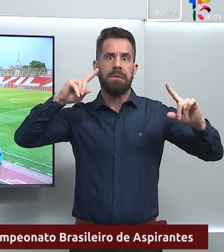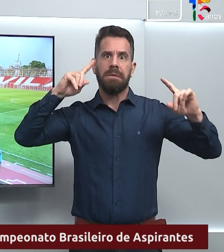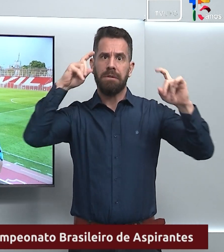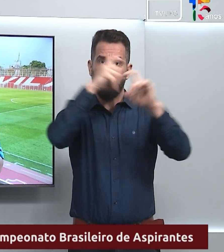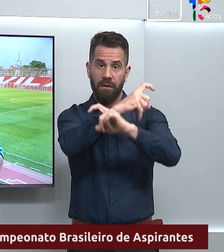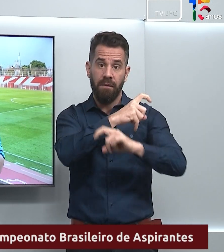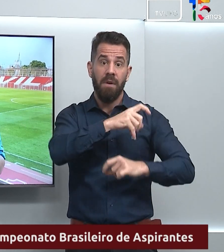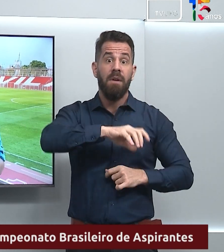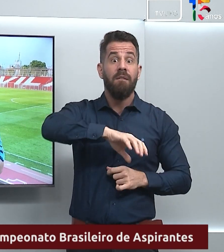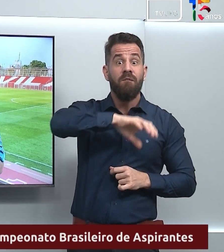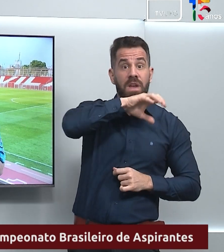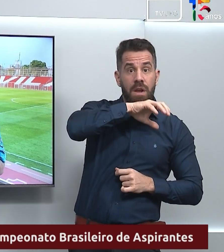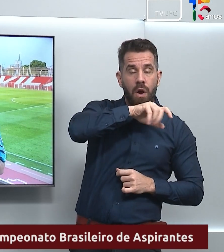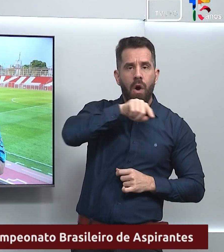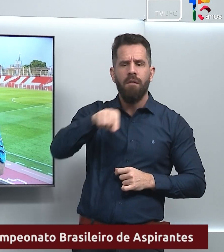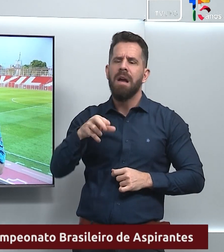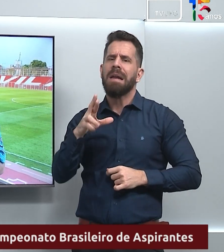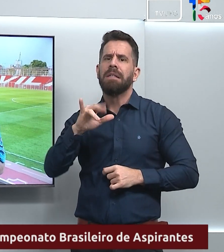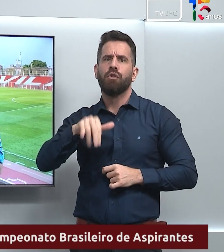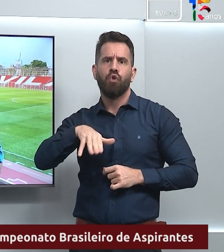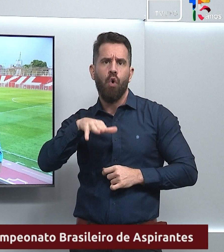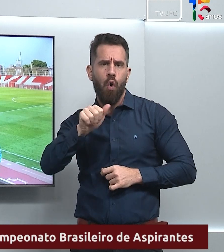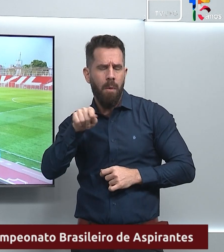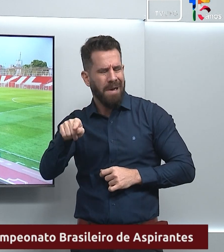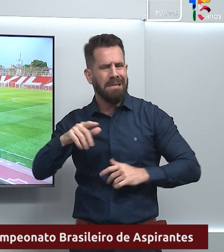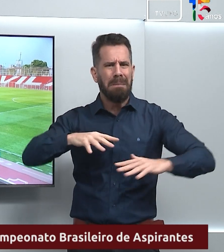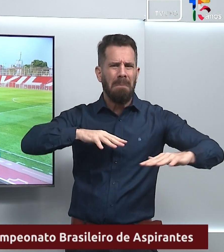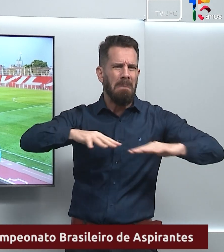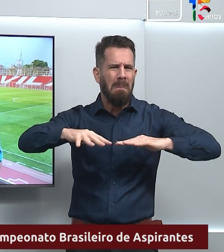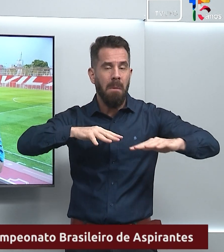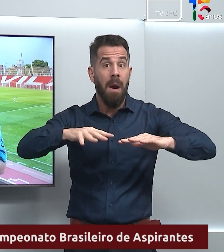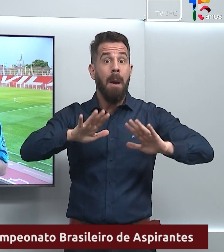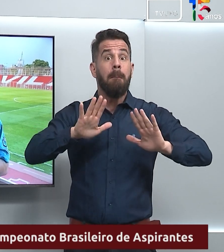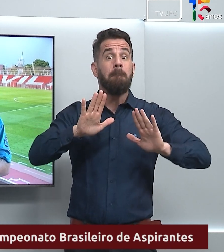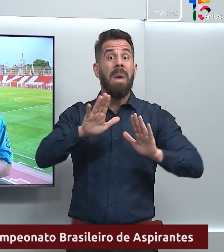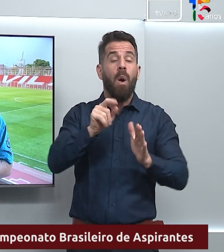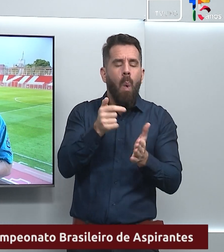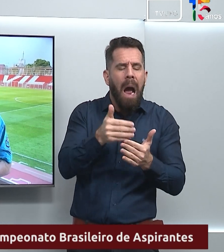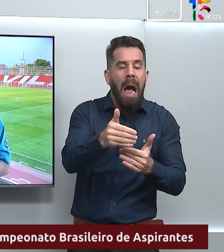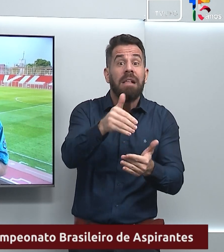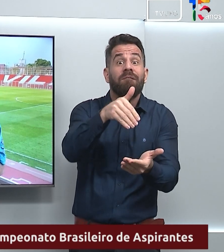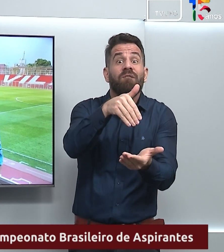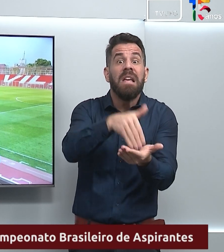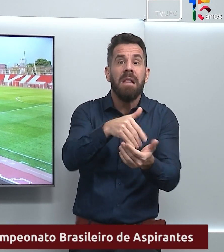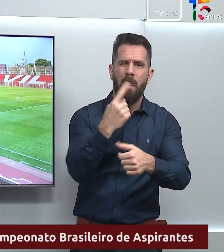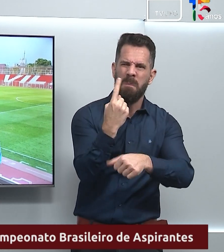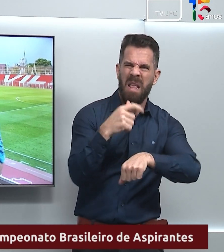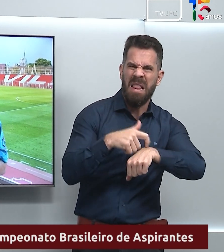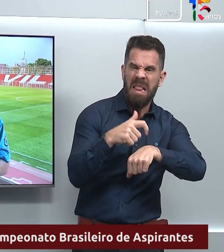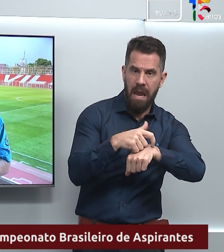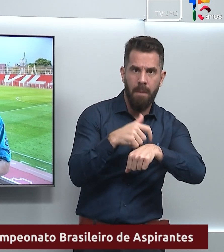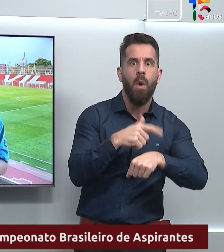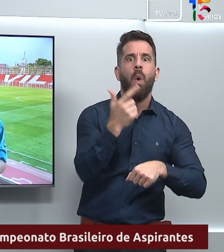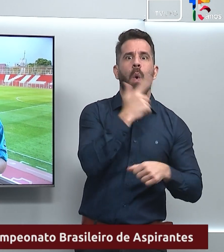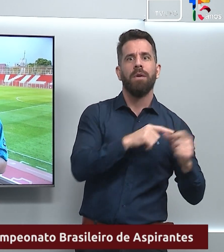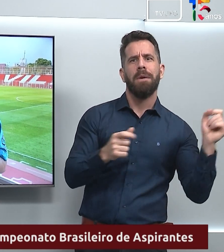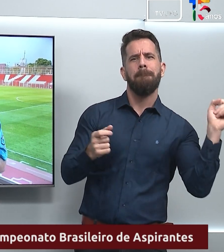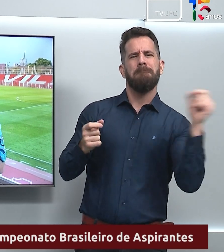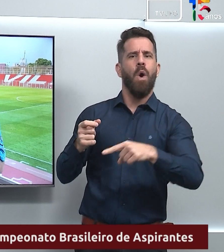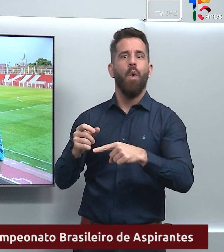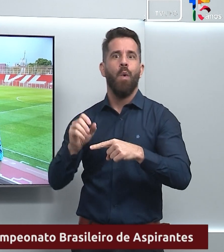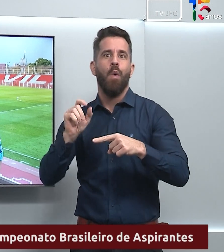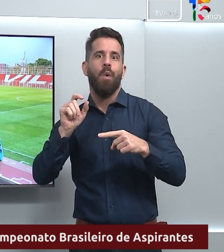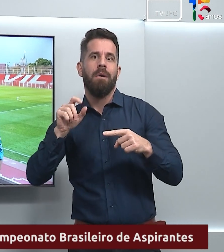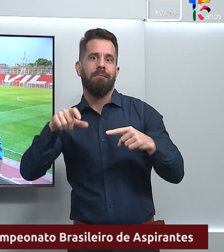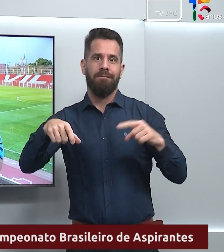fizeram uma partida equilibrada, mas no final do primeiro tempo, Islã abriu o placar para a equipe goiana. Já no